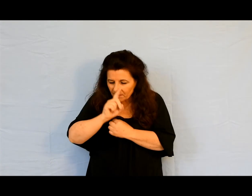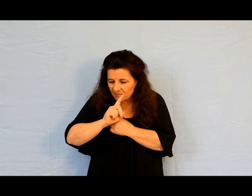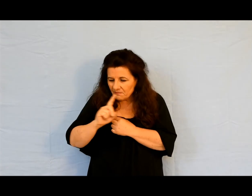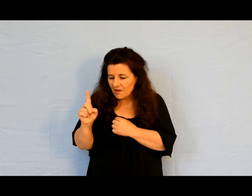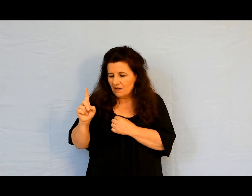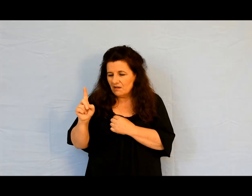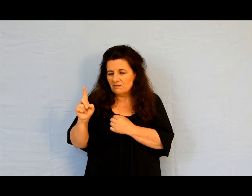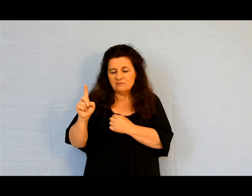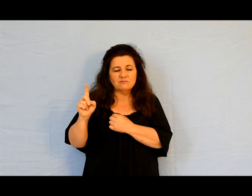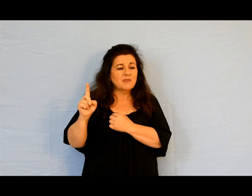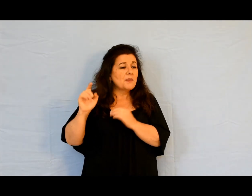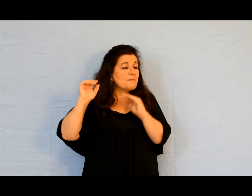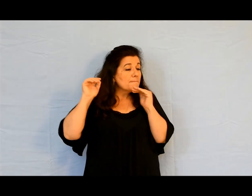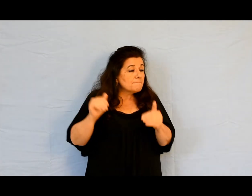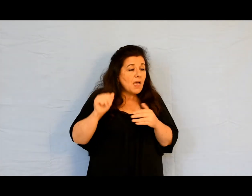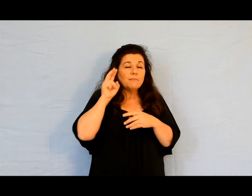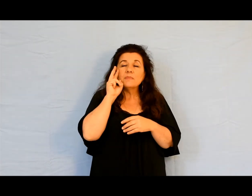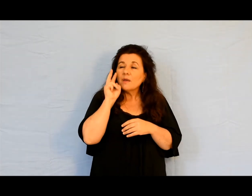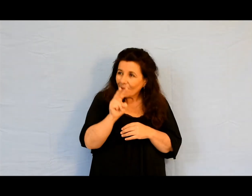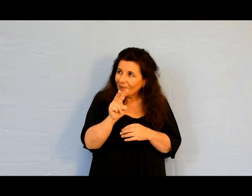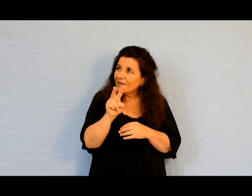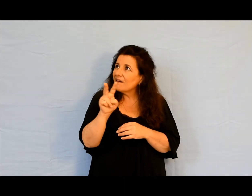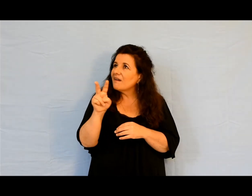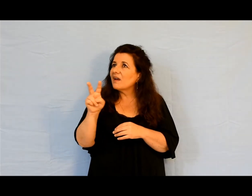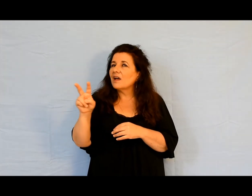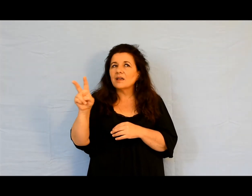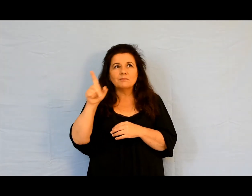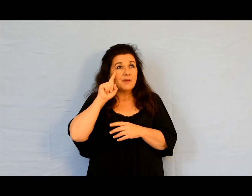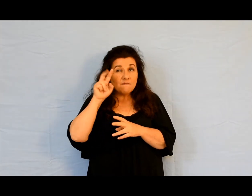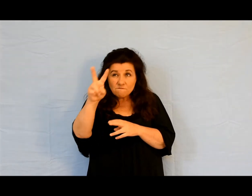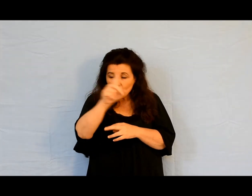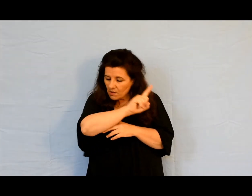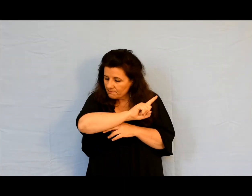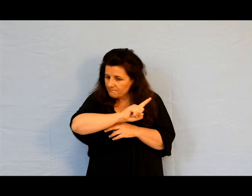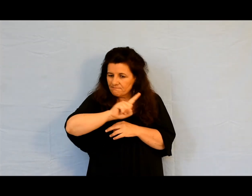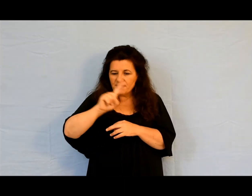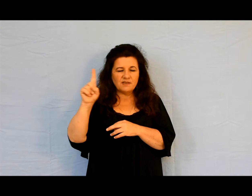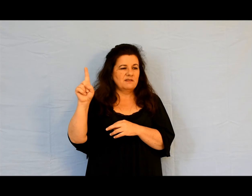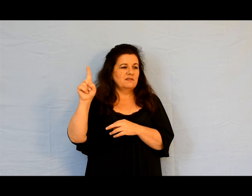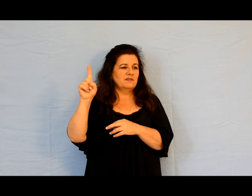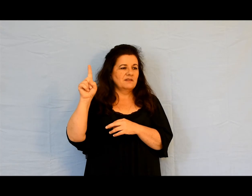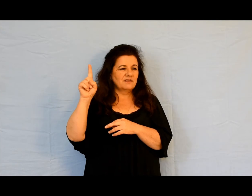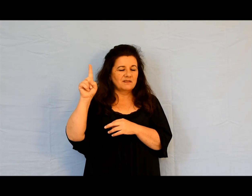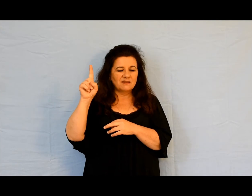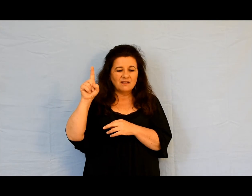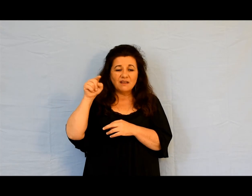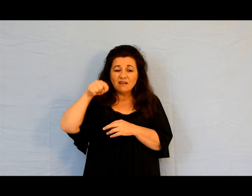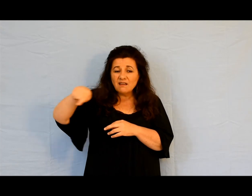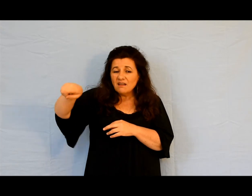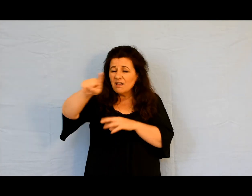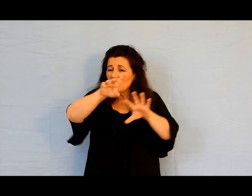Vous aurez beau regarder, vous ne verrez pas. Le cœur de ce peuple s'est